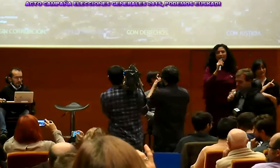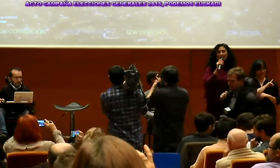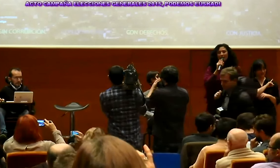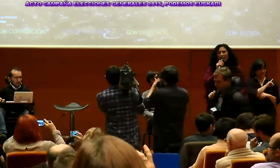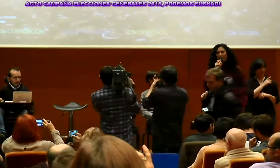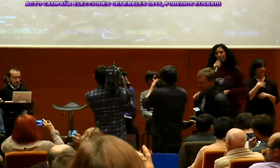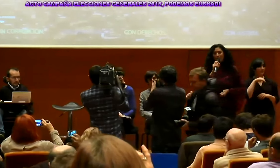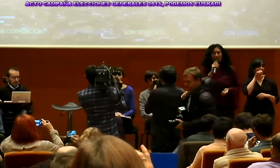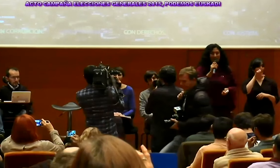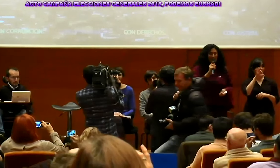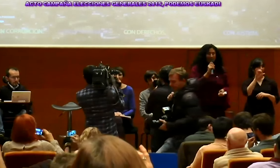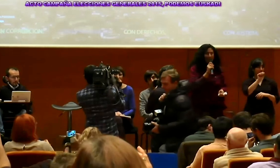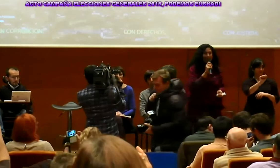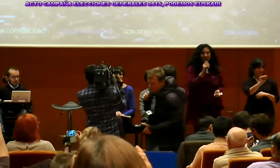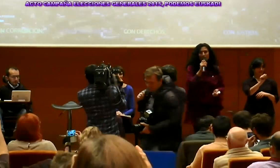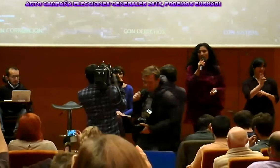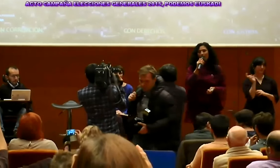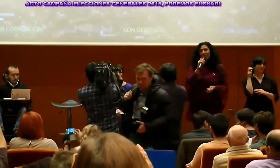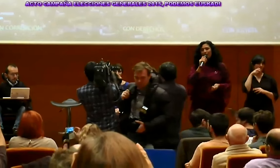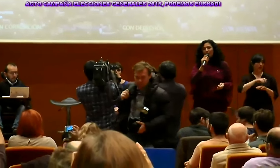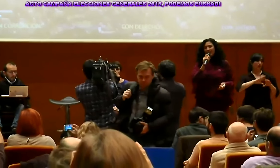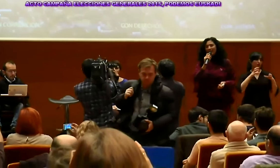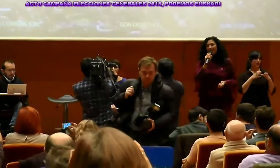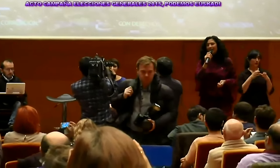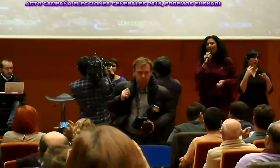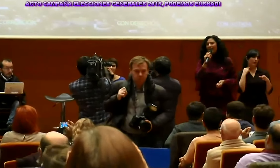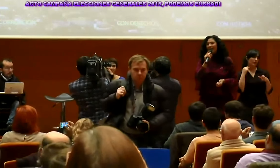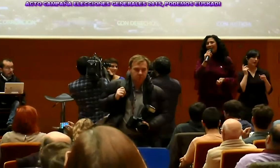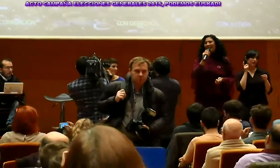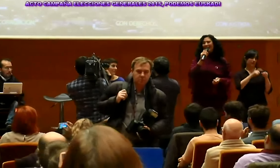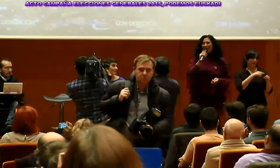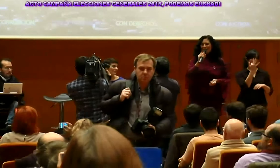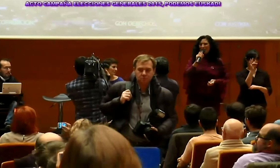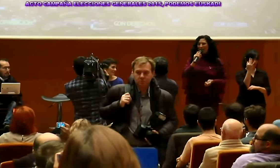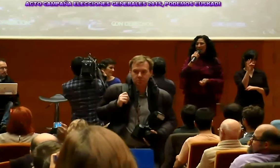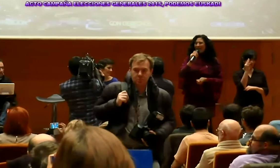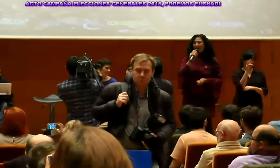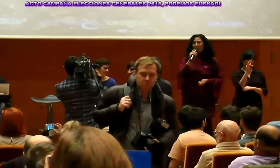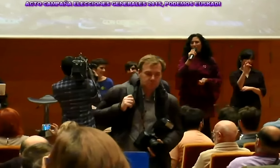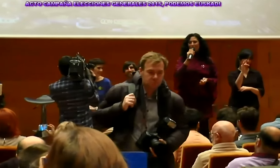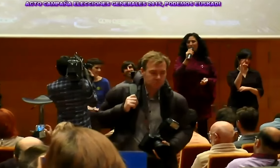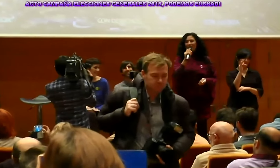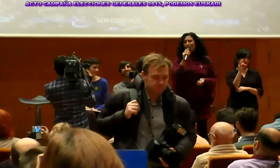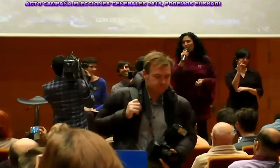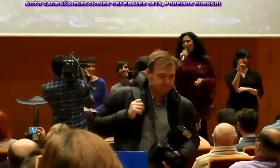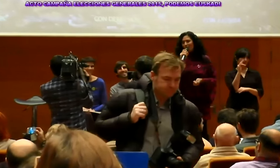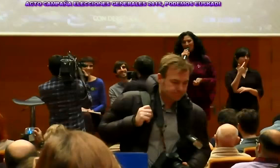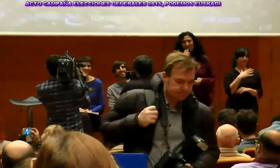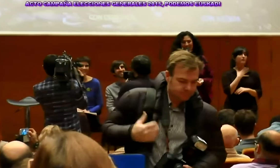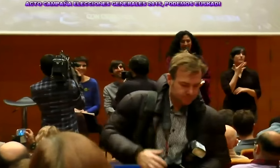4 naz, batzarkidea naz, Bizkaiko batzarretan nabil Podemos